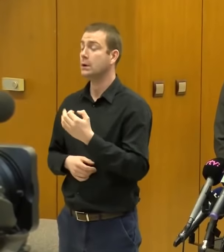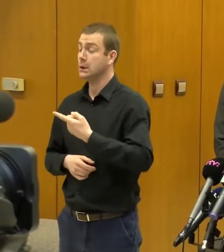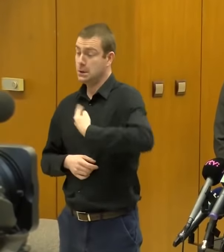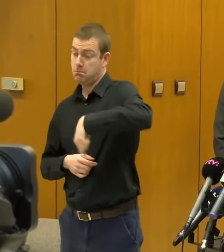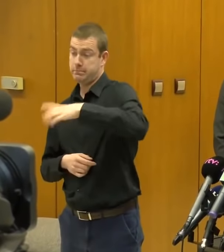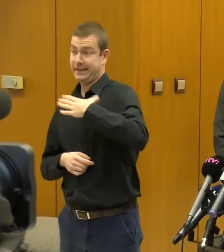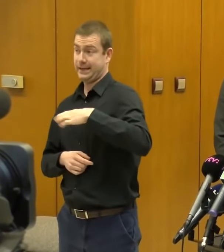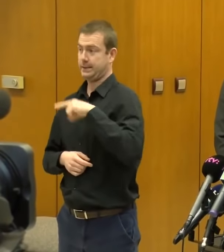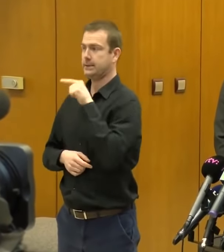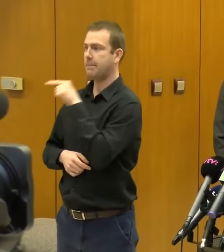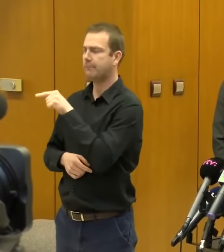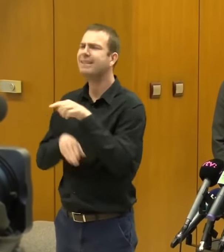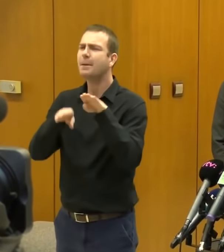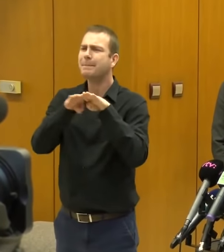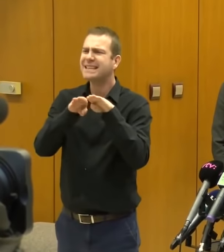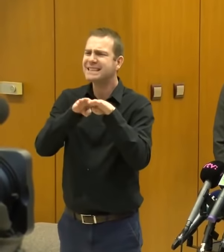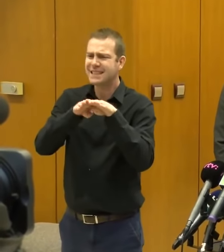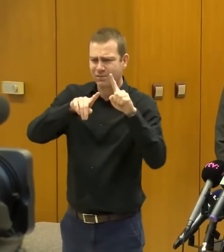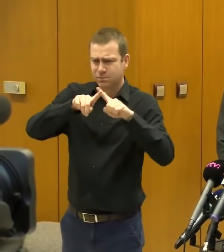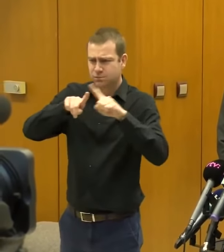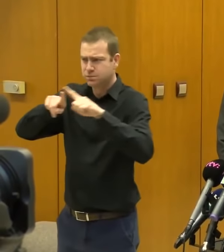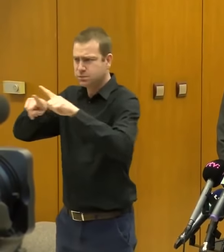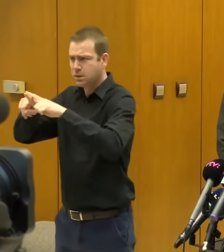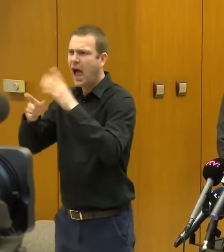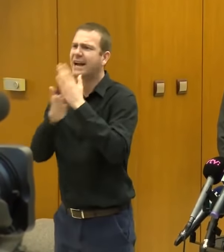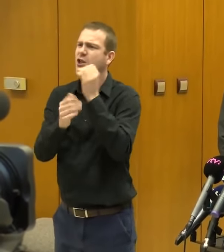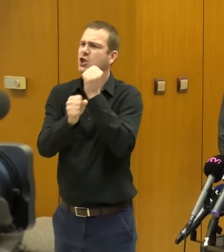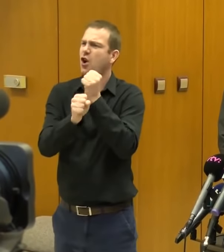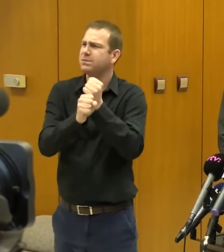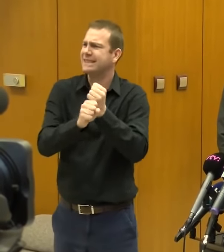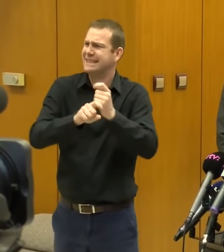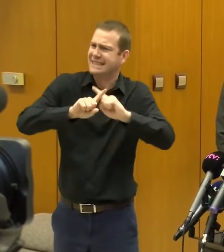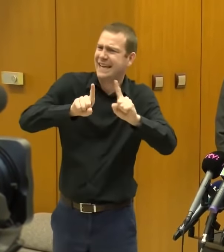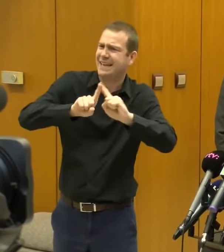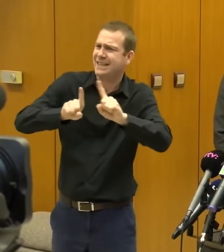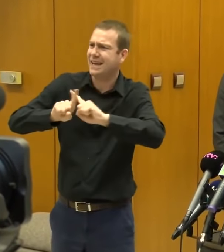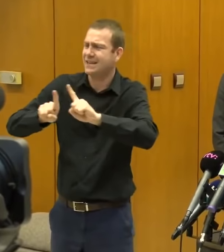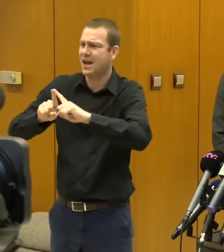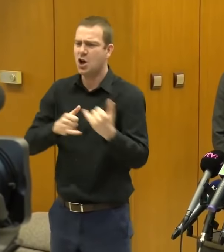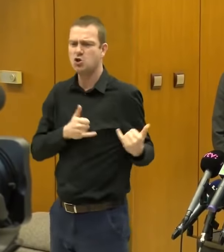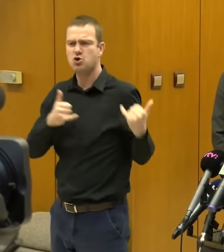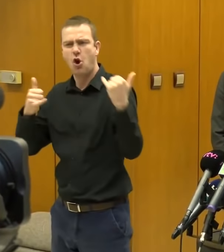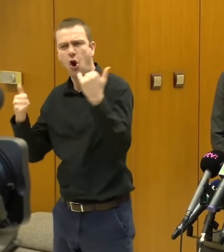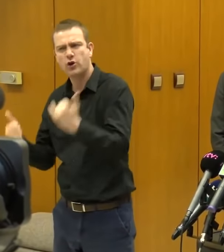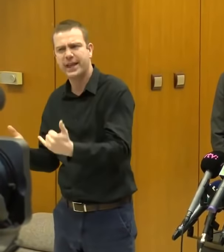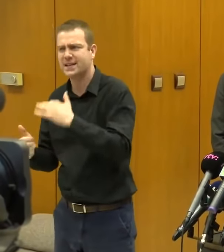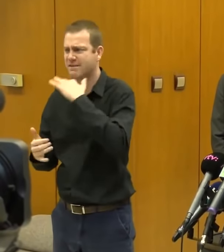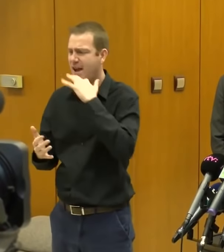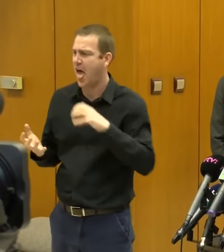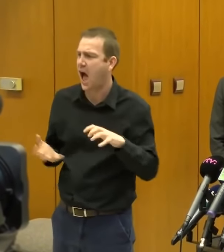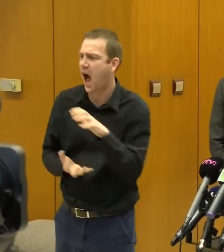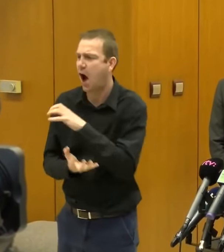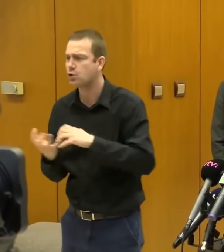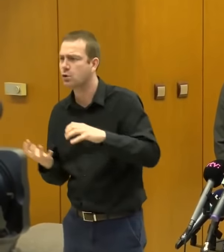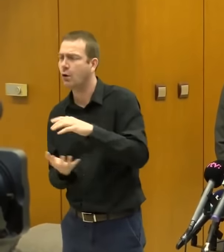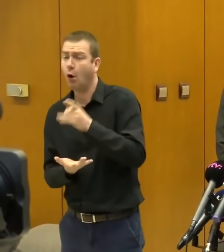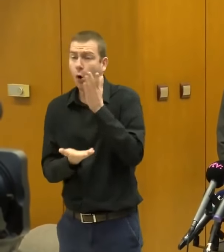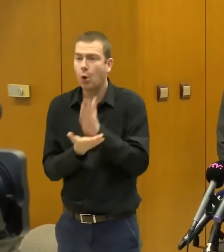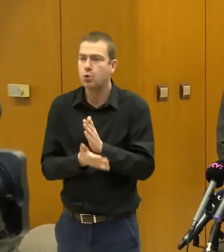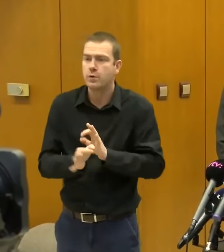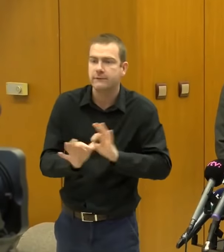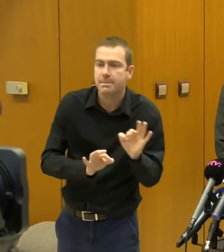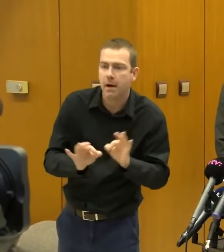medzi jednotlivými rezortami, lebo doteraz, bohužiaľ, veľakrát nastávali také šumy, že niečo sa aj vybavilo,